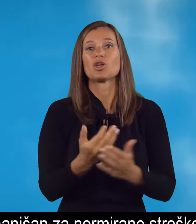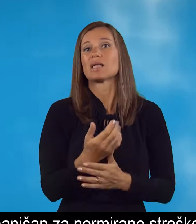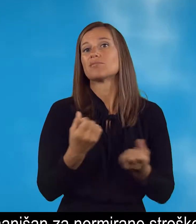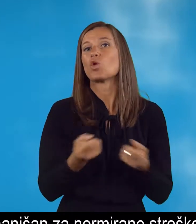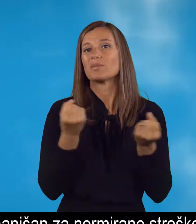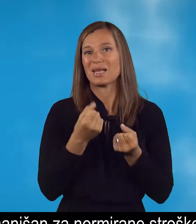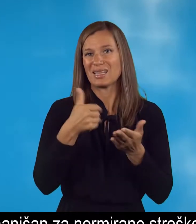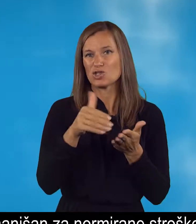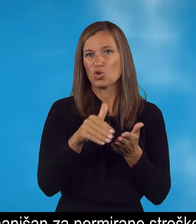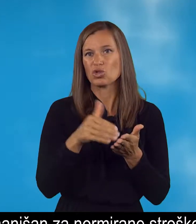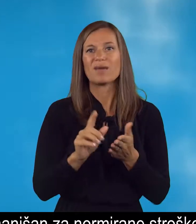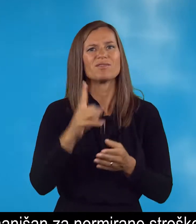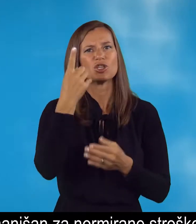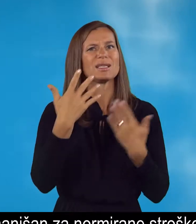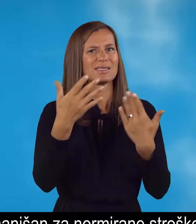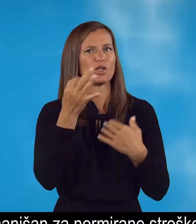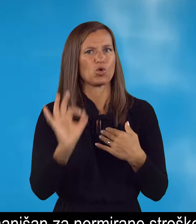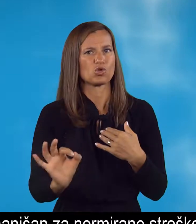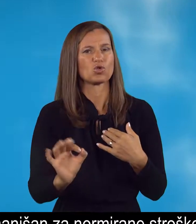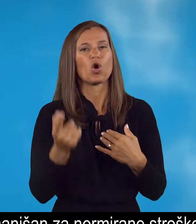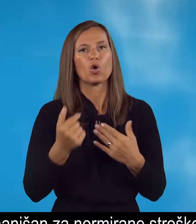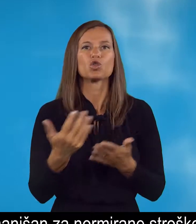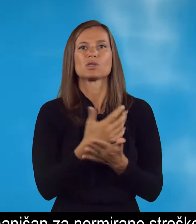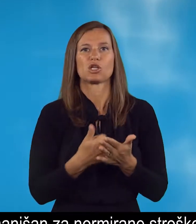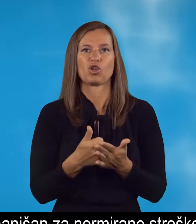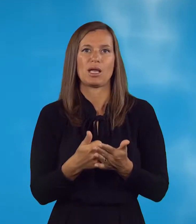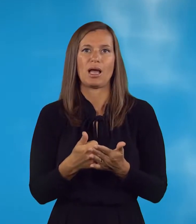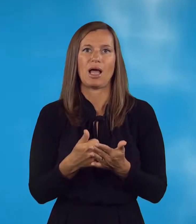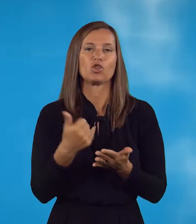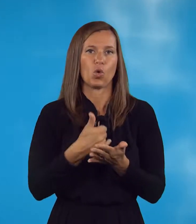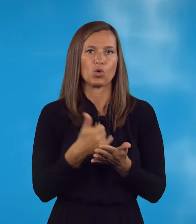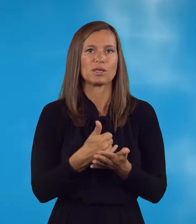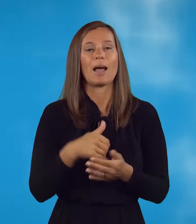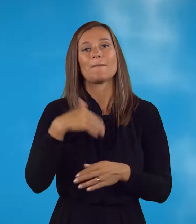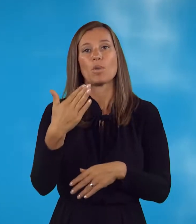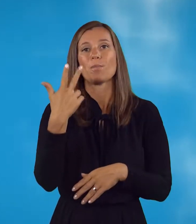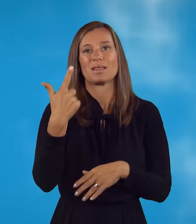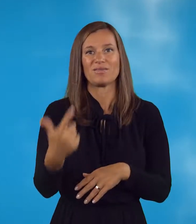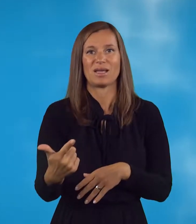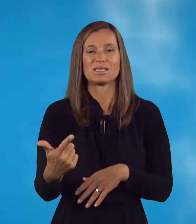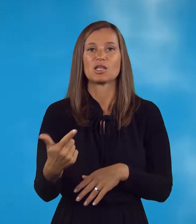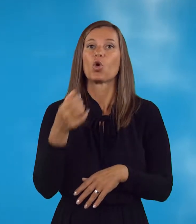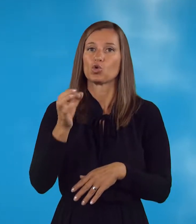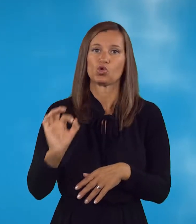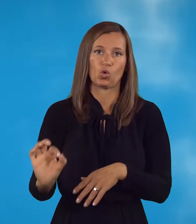normirane stroške v višini 10% od doseženega dohodka po 25% stopnji.